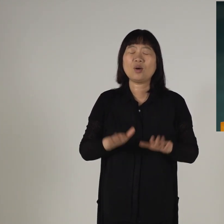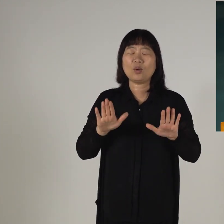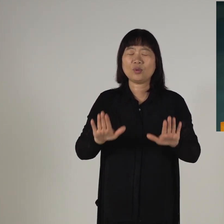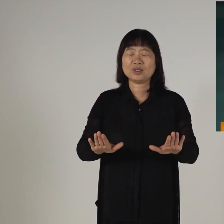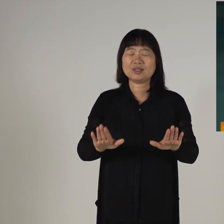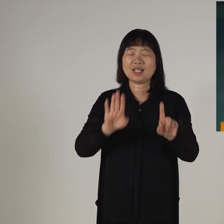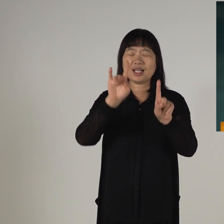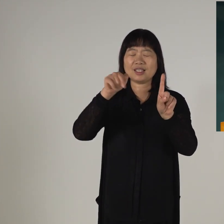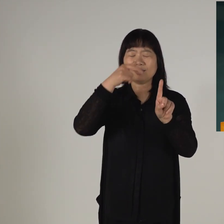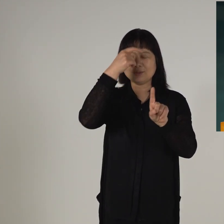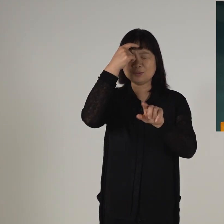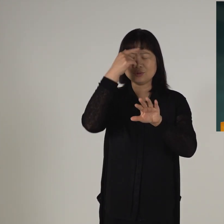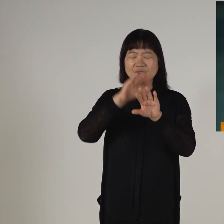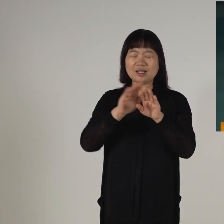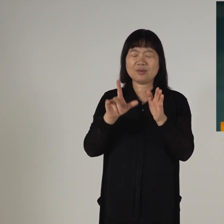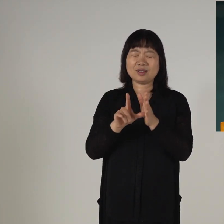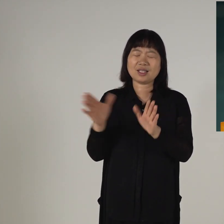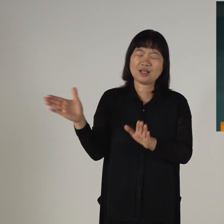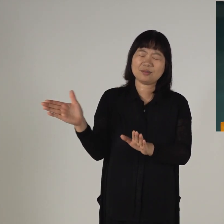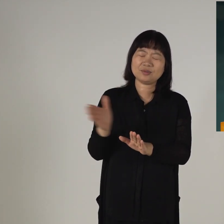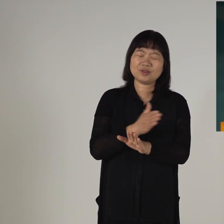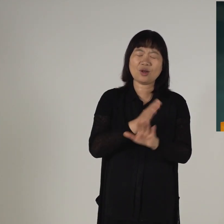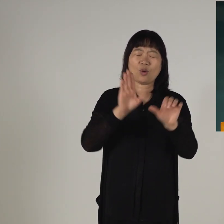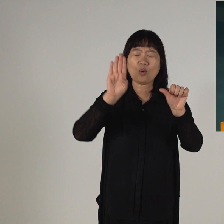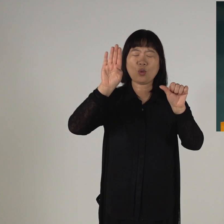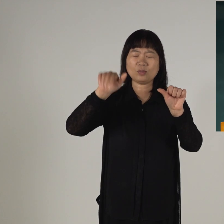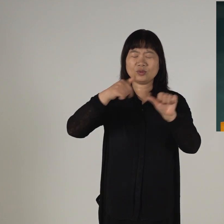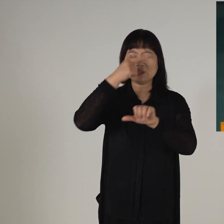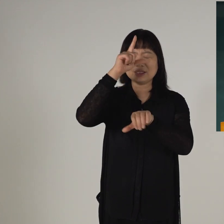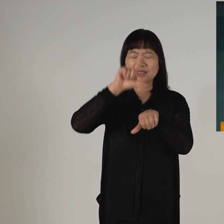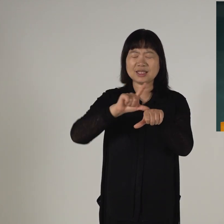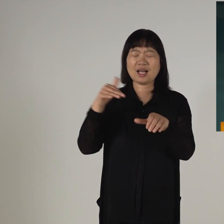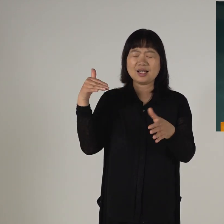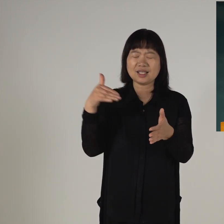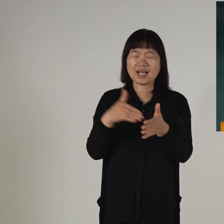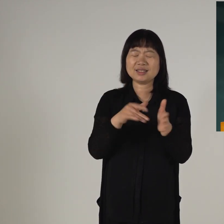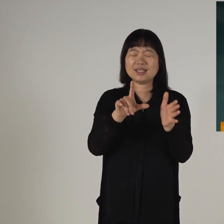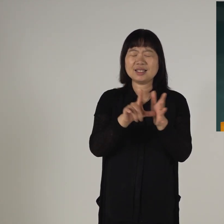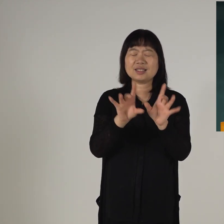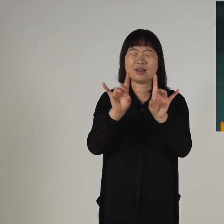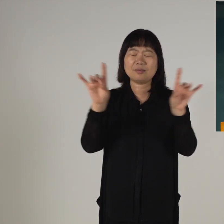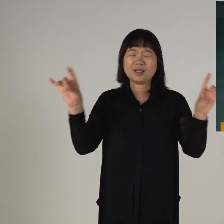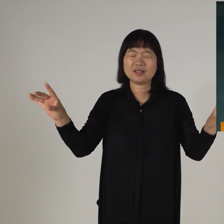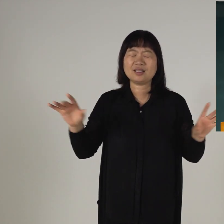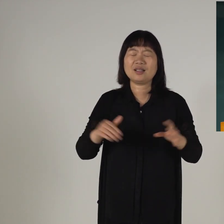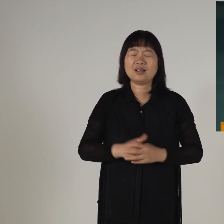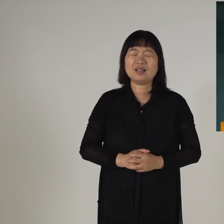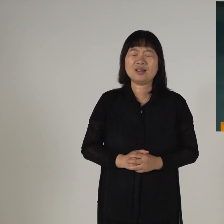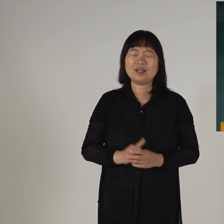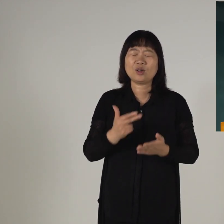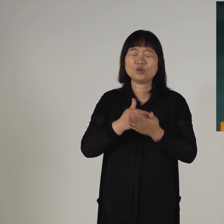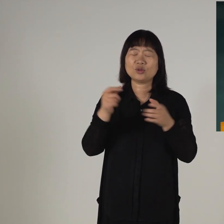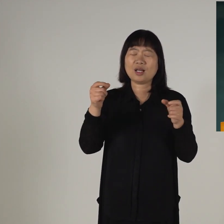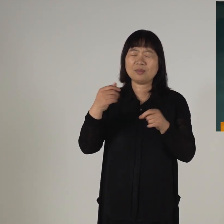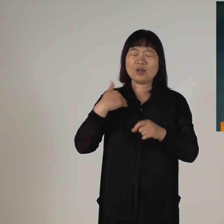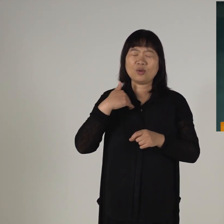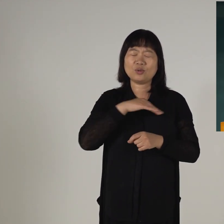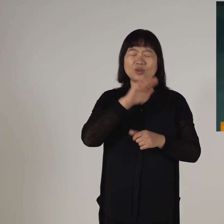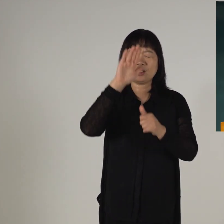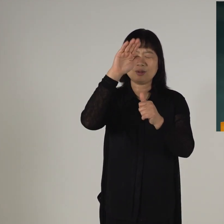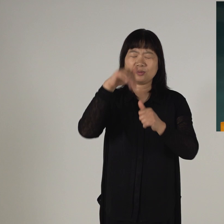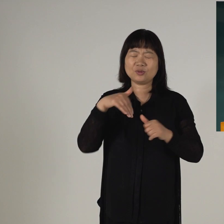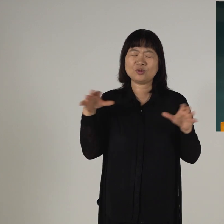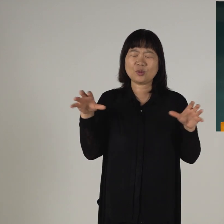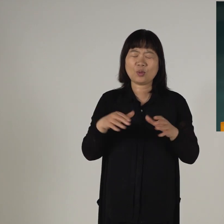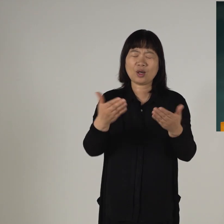오늘도 1부서부터 오후 시간에 이르기까지 시간마다 주 앞에 우리를 불러